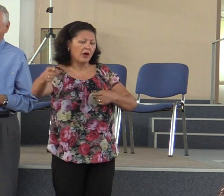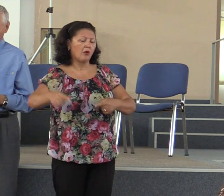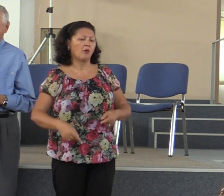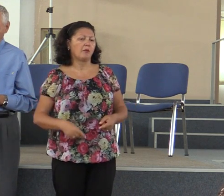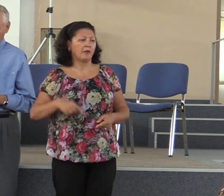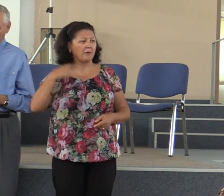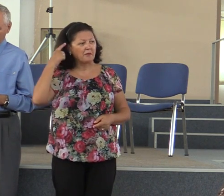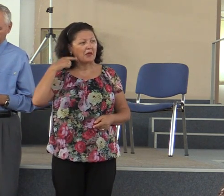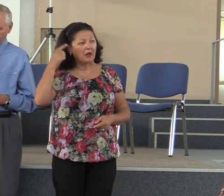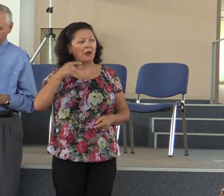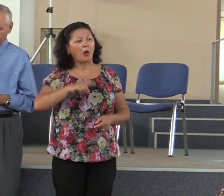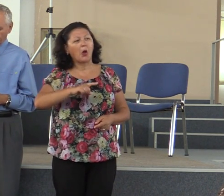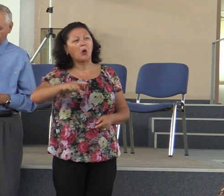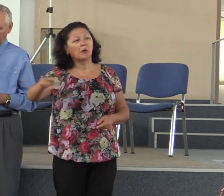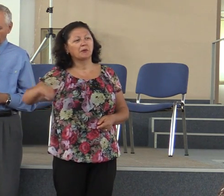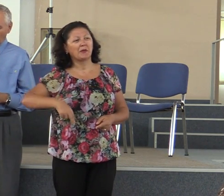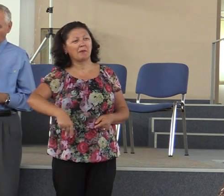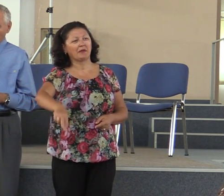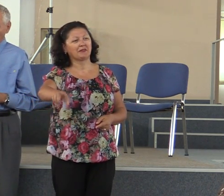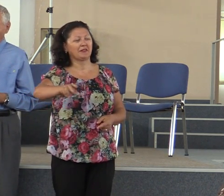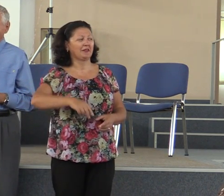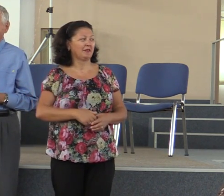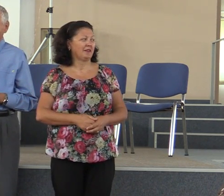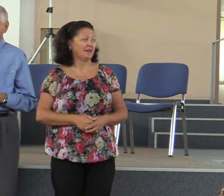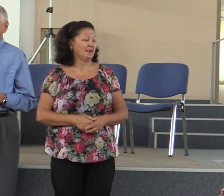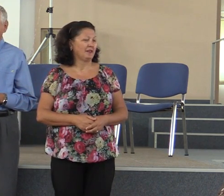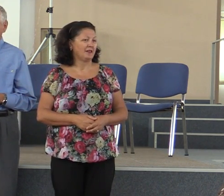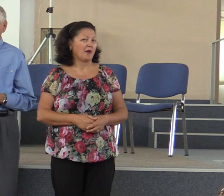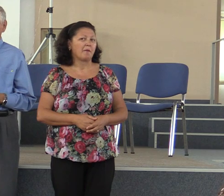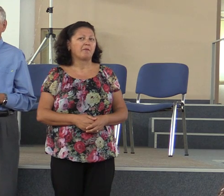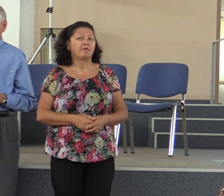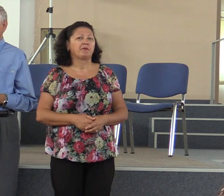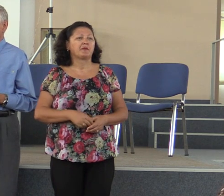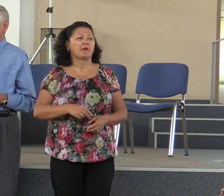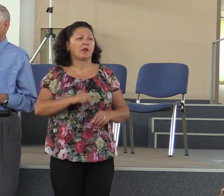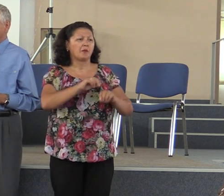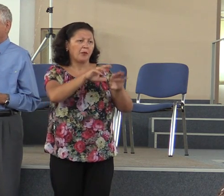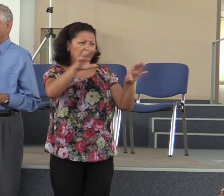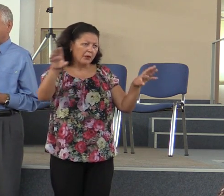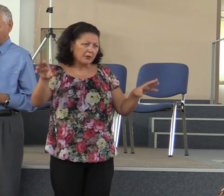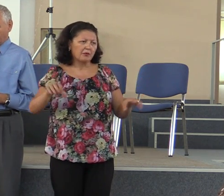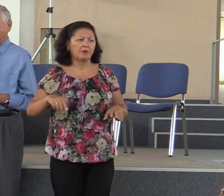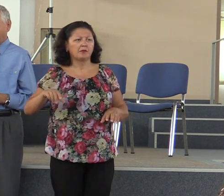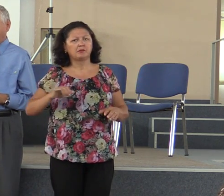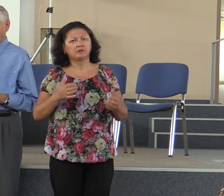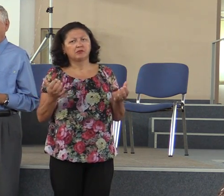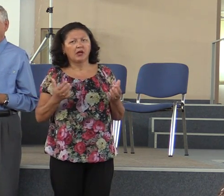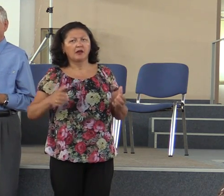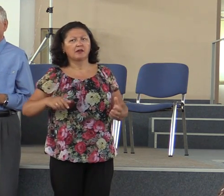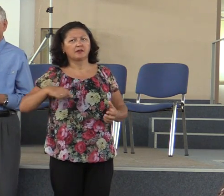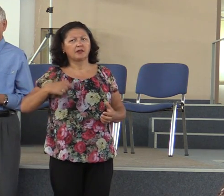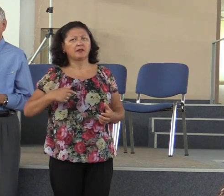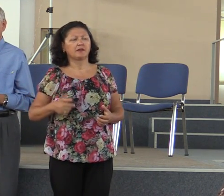The people before Jesus comes. Poporul care va trăi înainte ca Iisus să vină. Are characterized